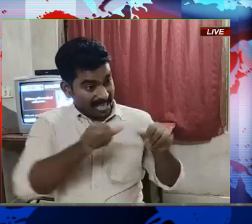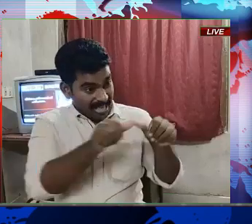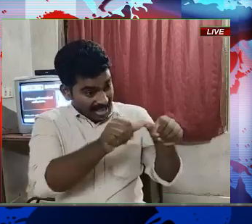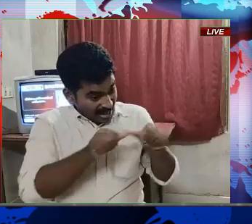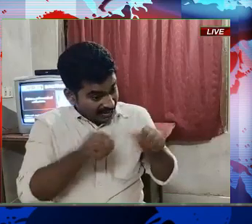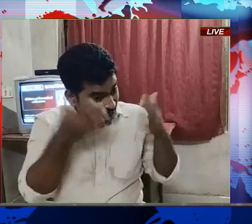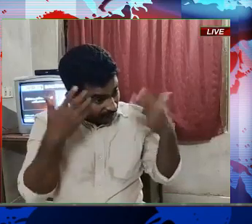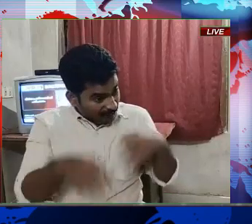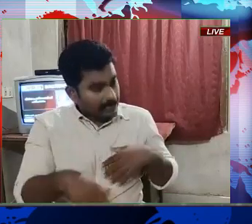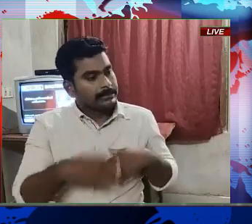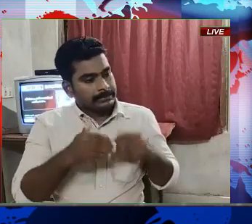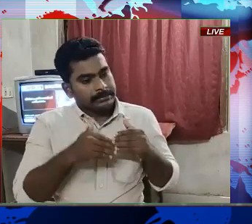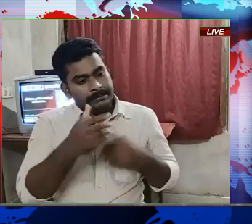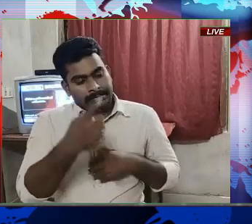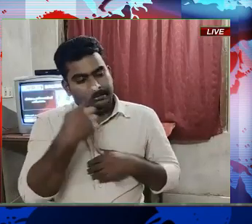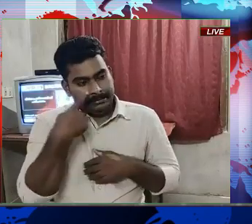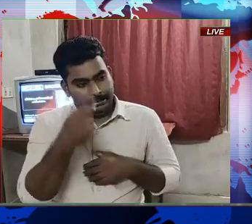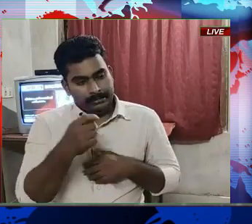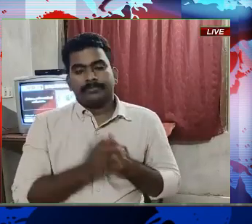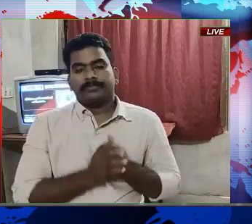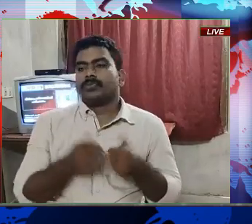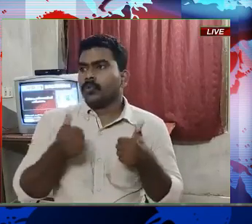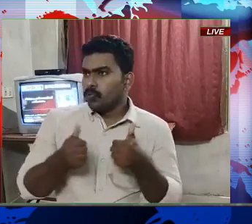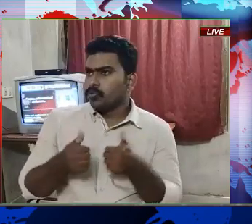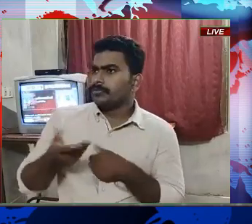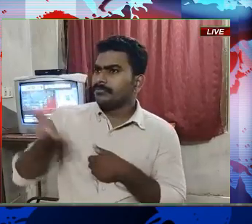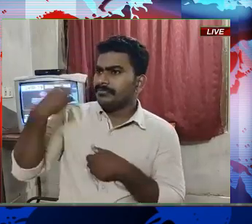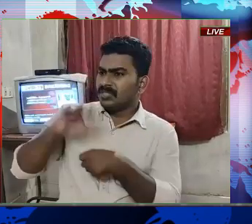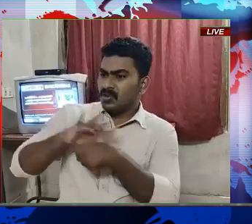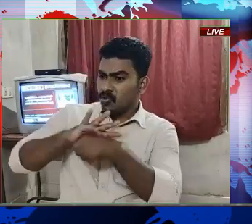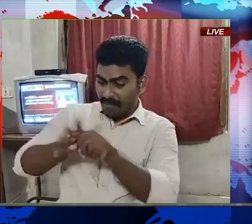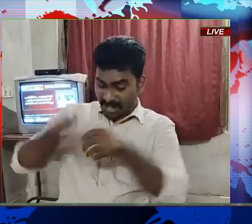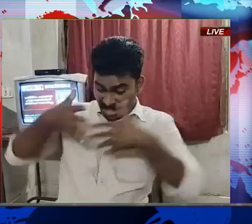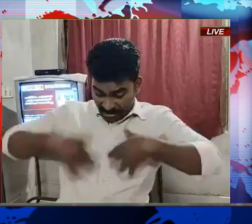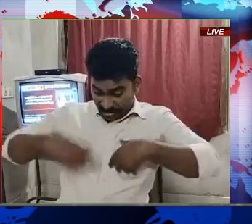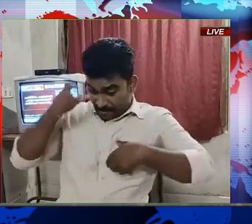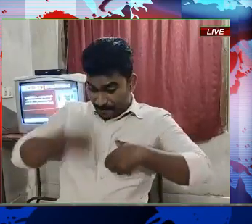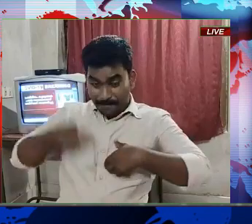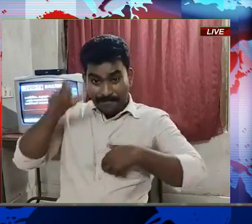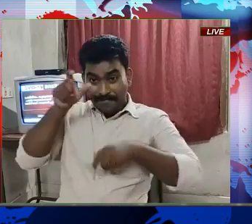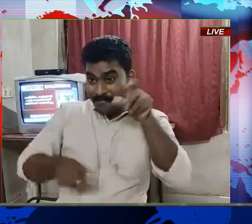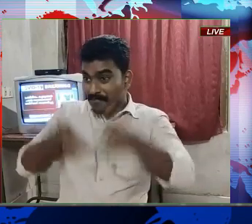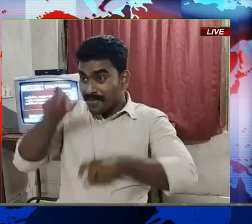അവർക്ക് DME ഉത്തരവ് കൈമാറിയിട്ടില്ല എന്നാണ് DME അവിടെ നിന്ന് പറഞ്ഞിരിക്കുന്നത്.